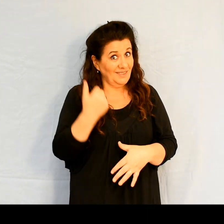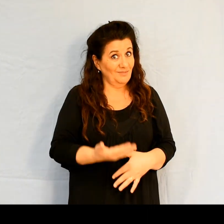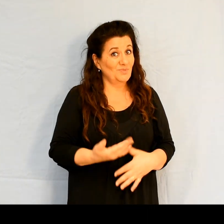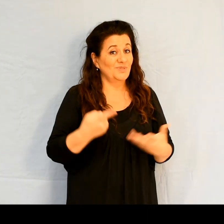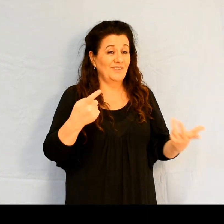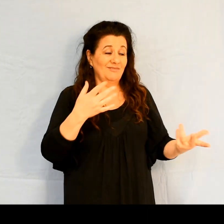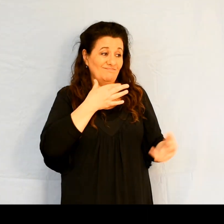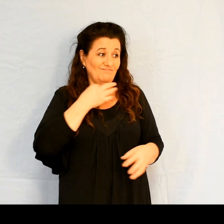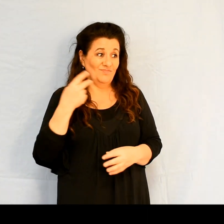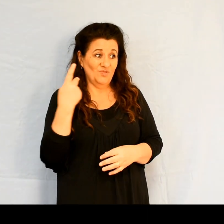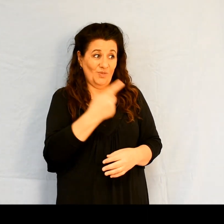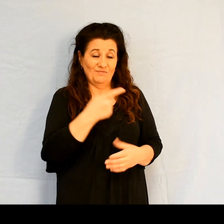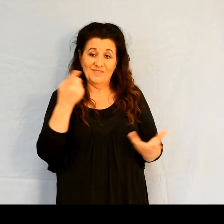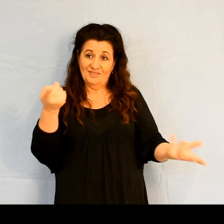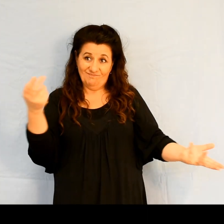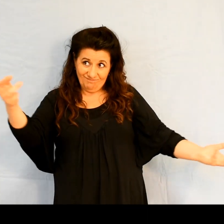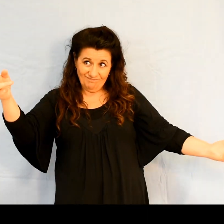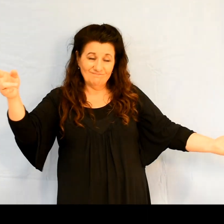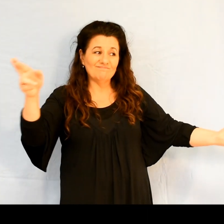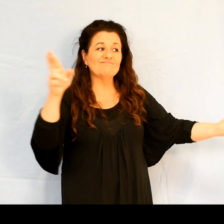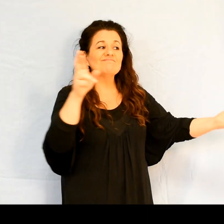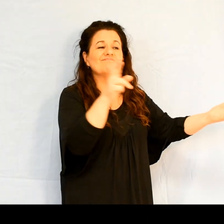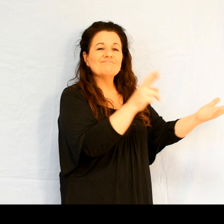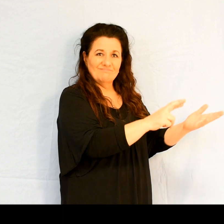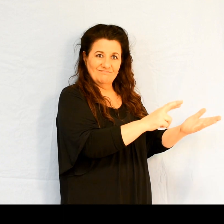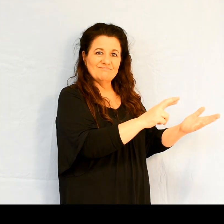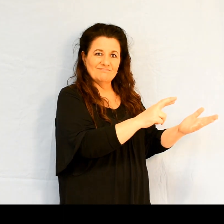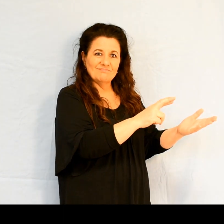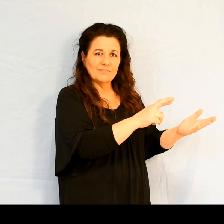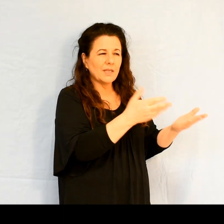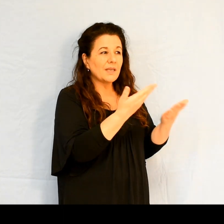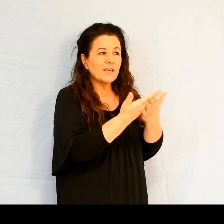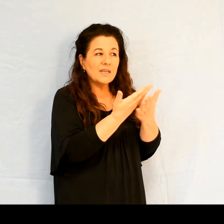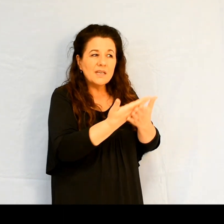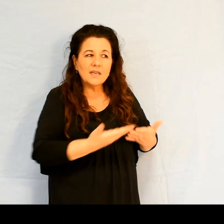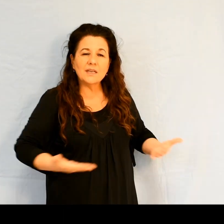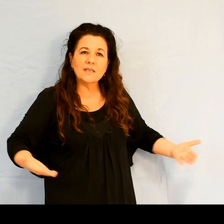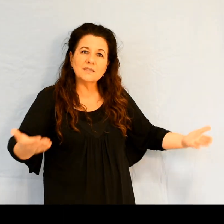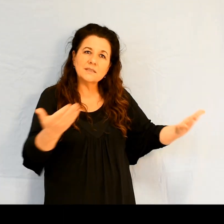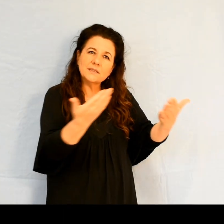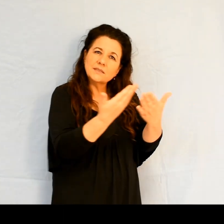Il y a là une préfiguration.